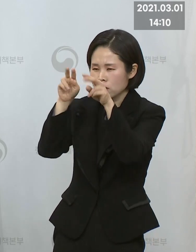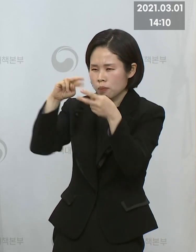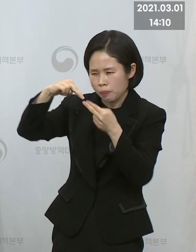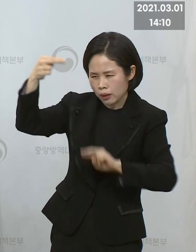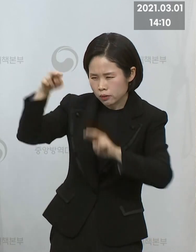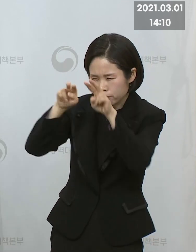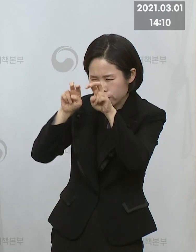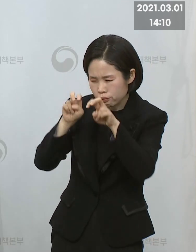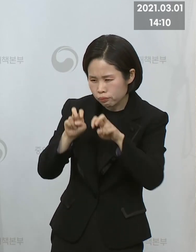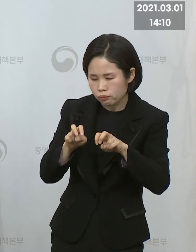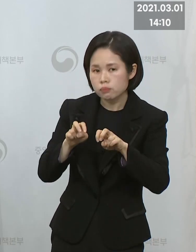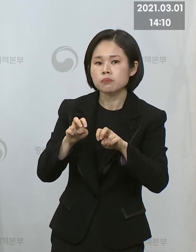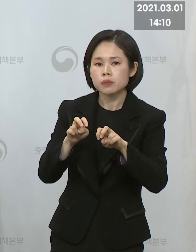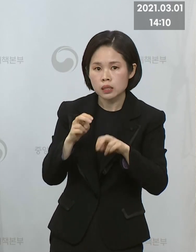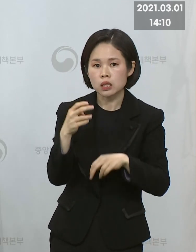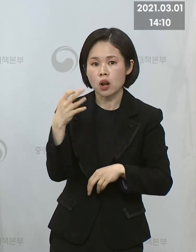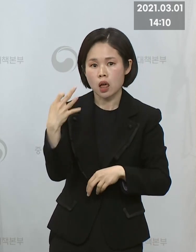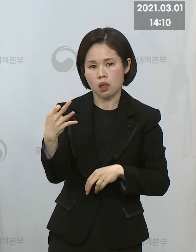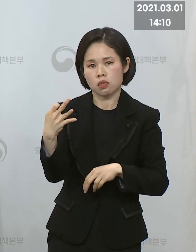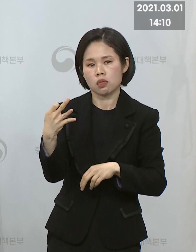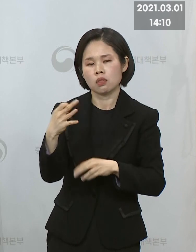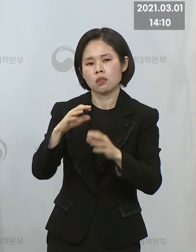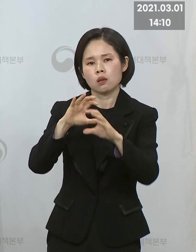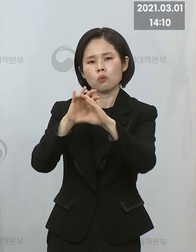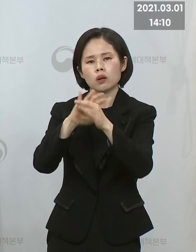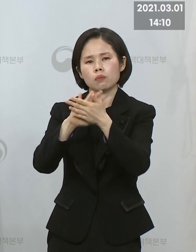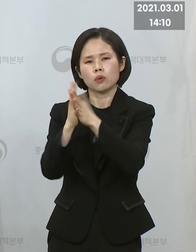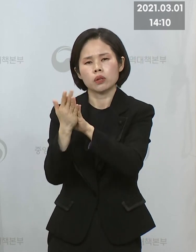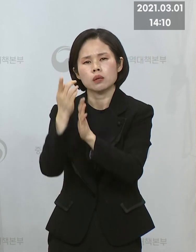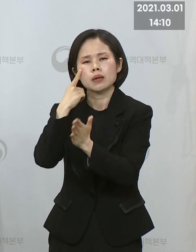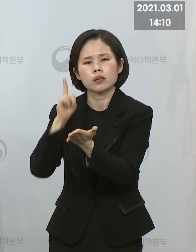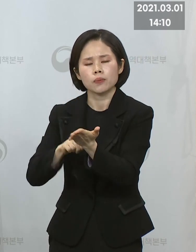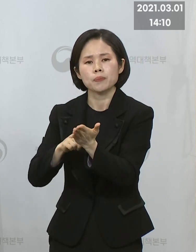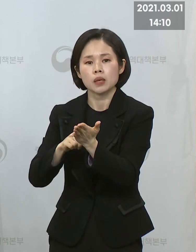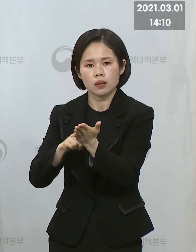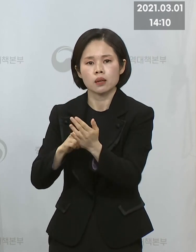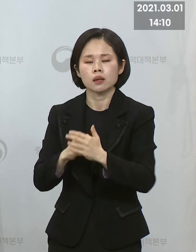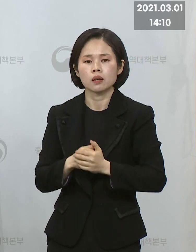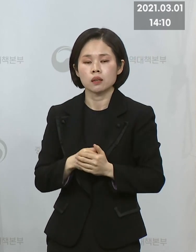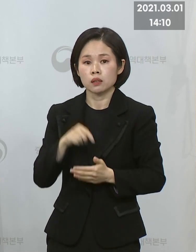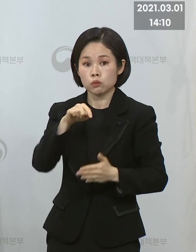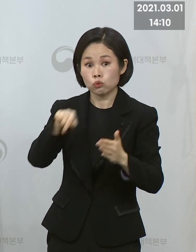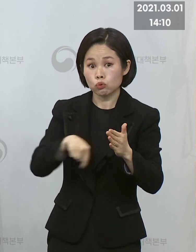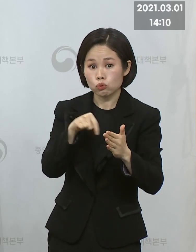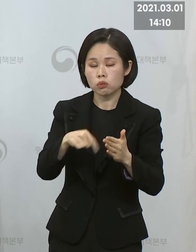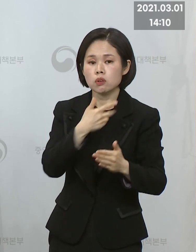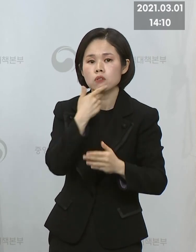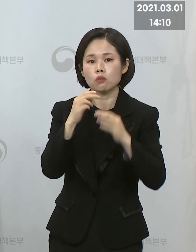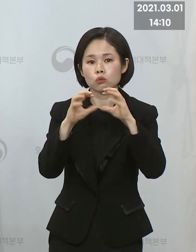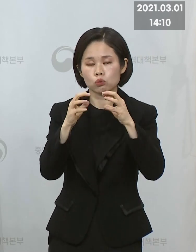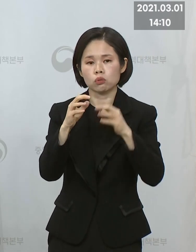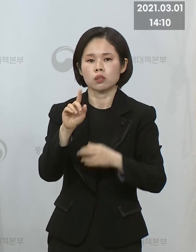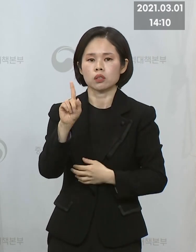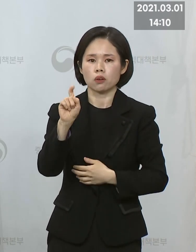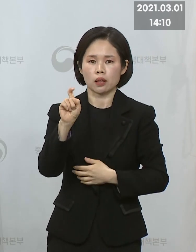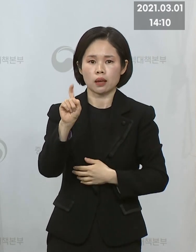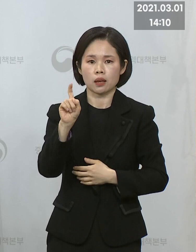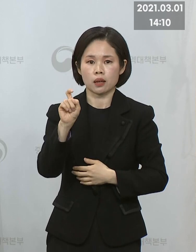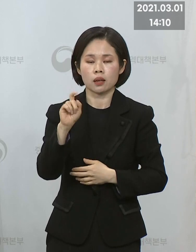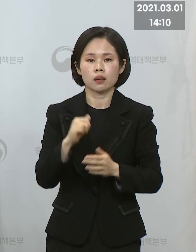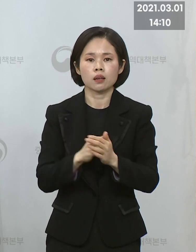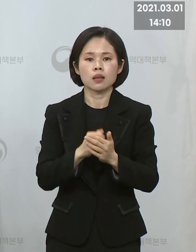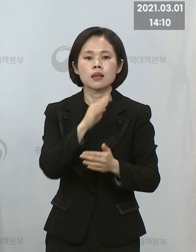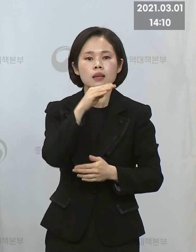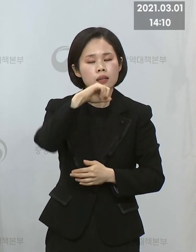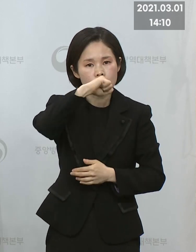한 결과 14건에서 변이 바이러스가 확인이 되었습니다. 이 중에 영국 변이가 11건,